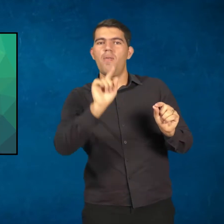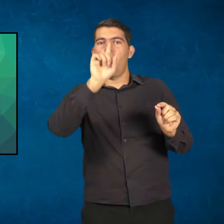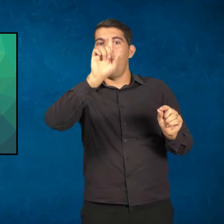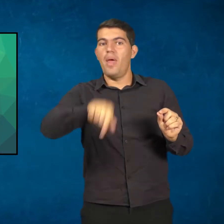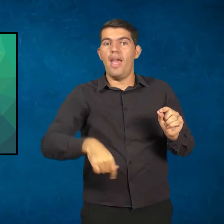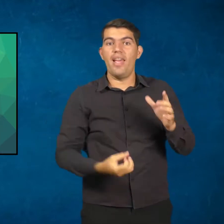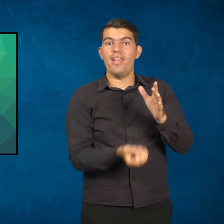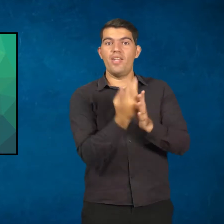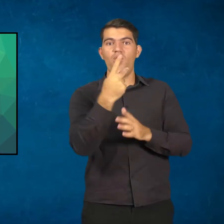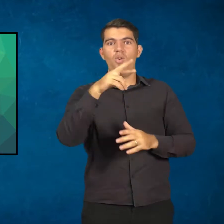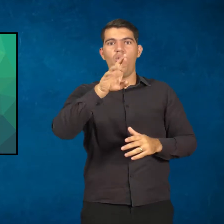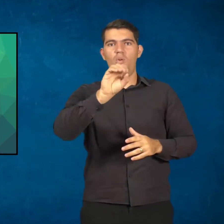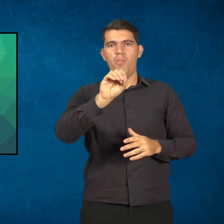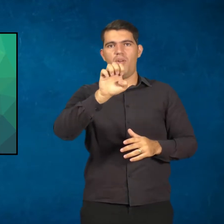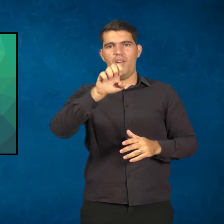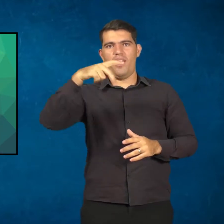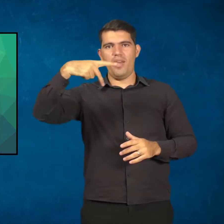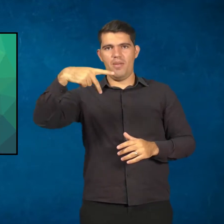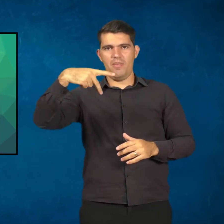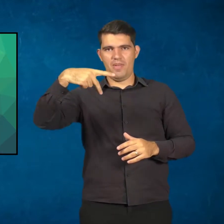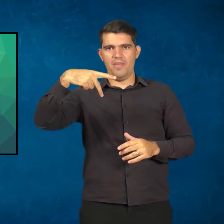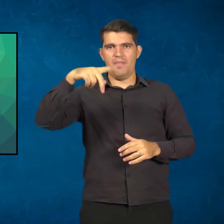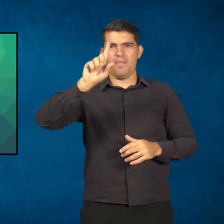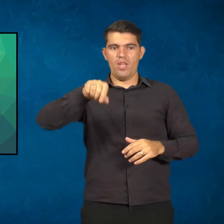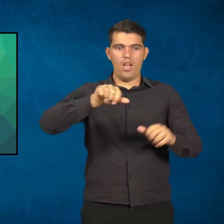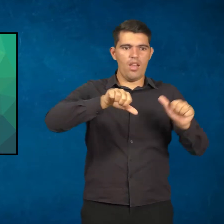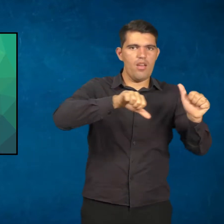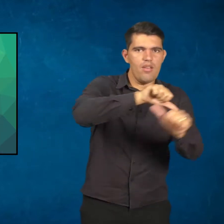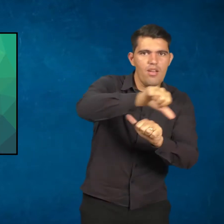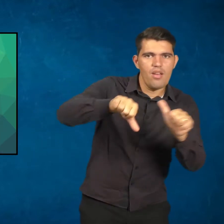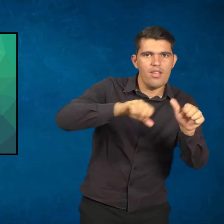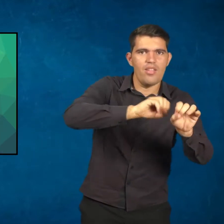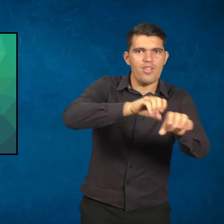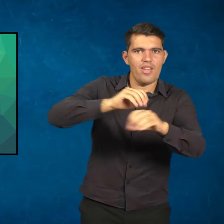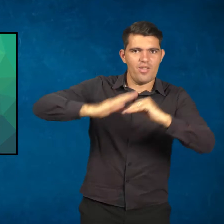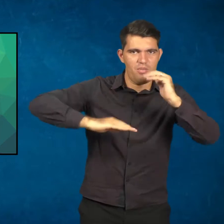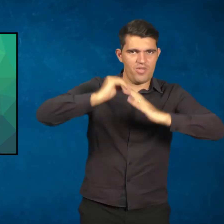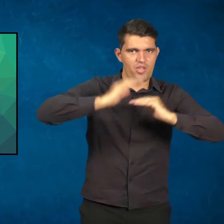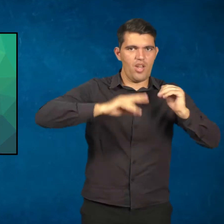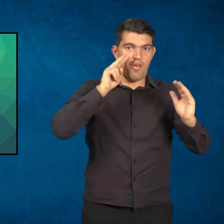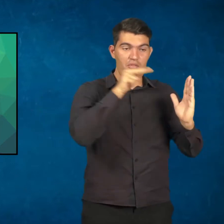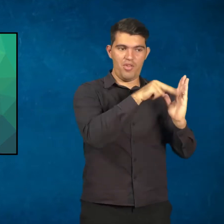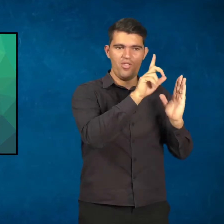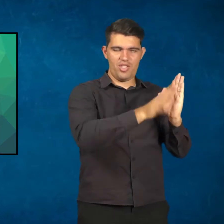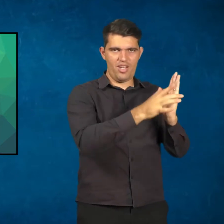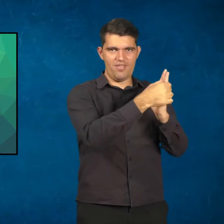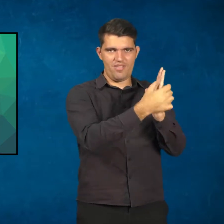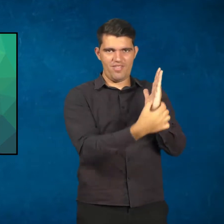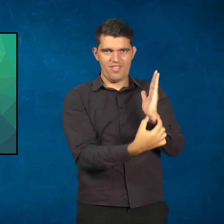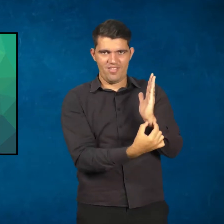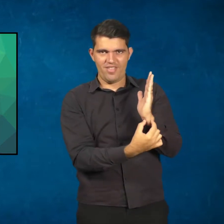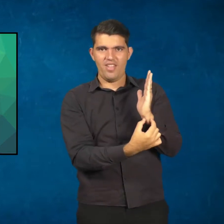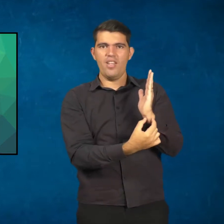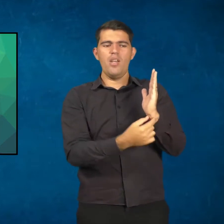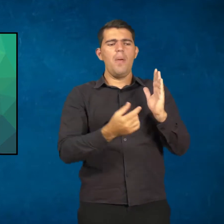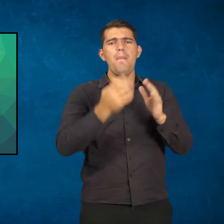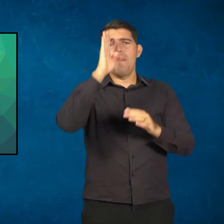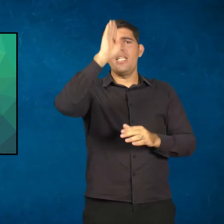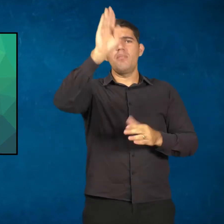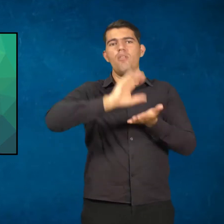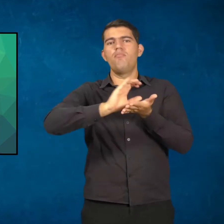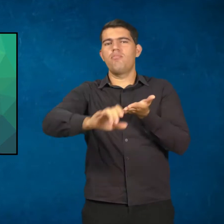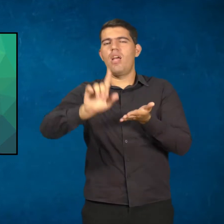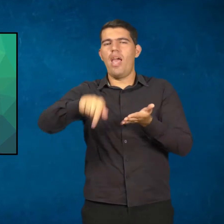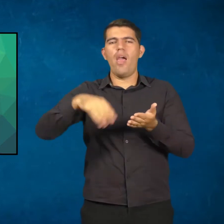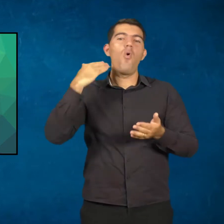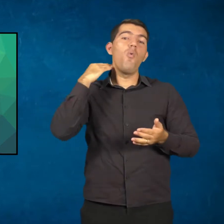lançamento do PROEP, que é o Programa de Reforma da Educação Profissional, vocês viram na apostila, cuja principal fonte de custeio foi o Banco